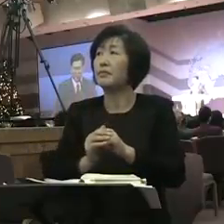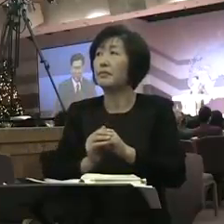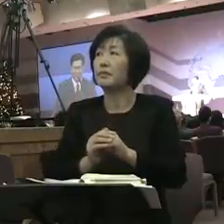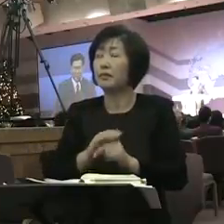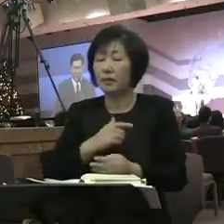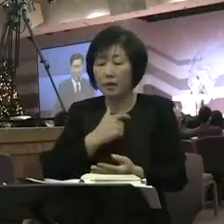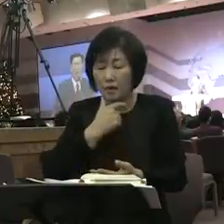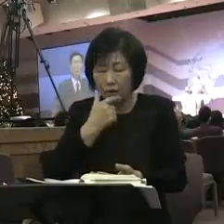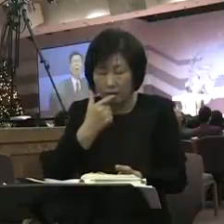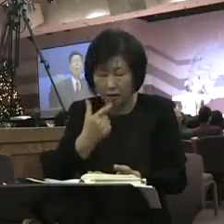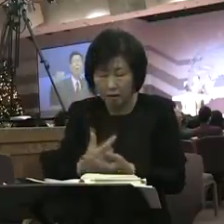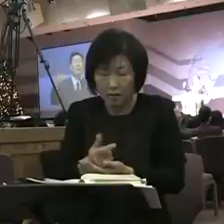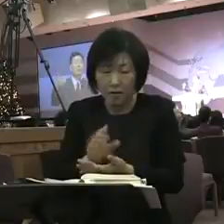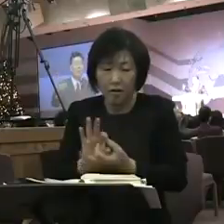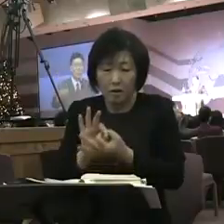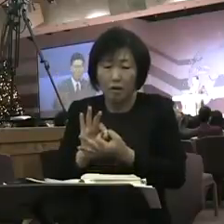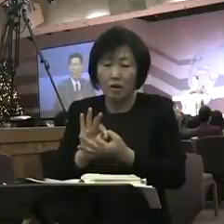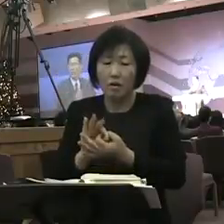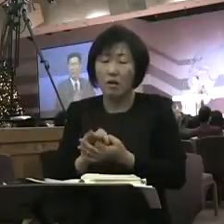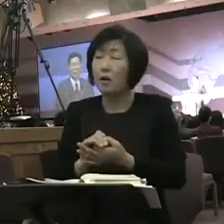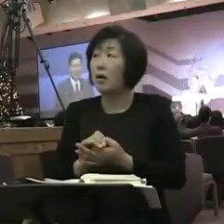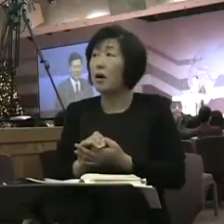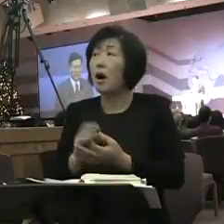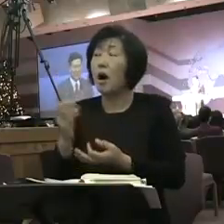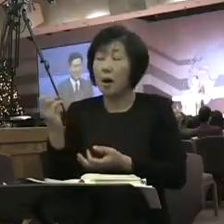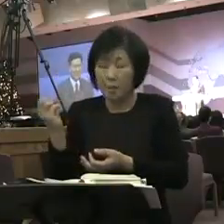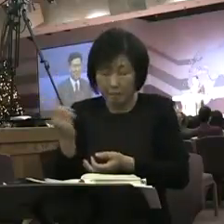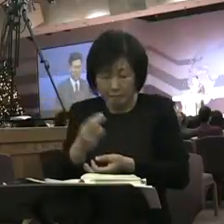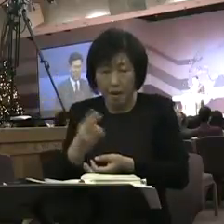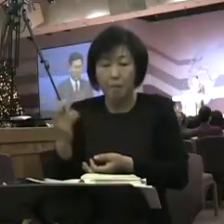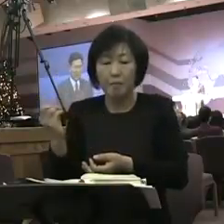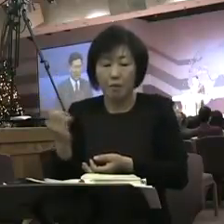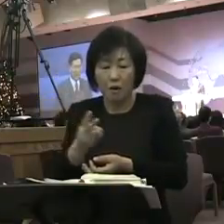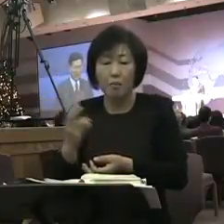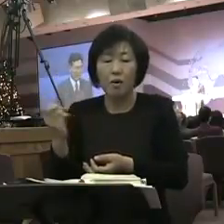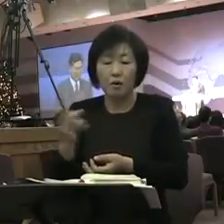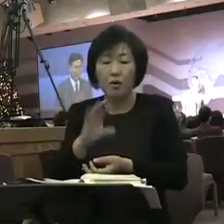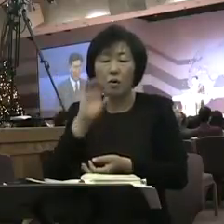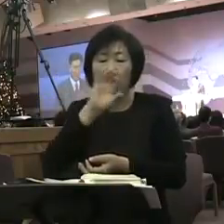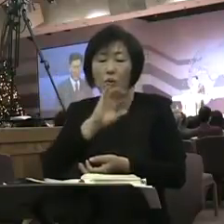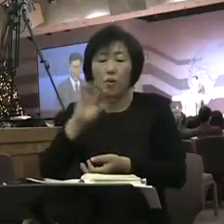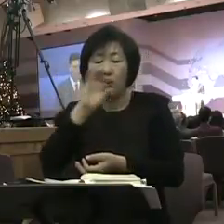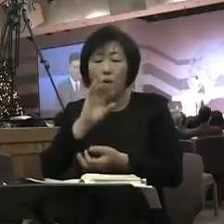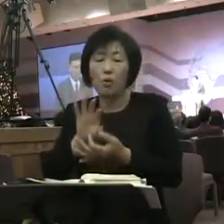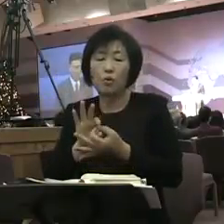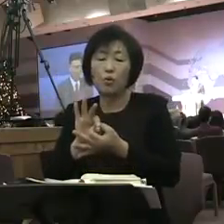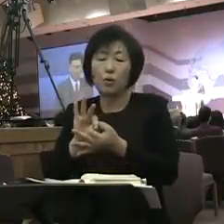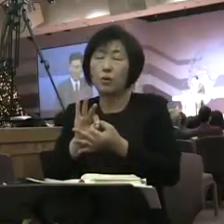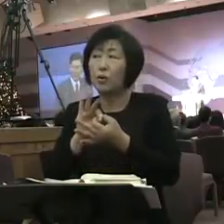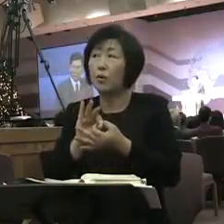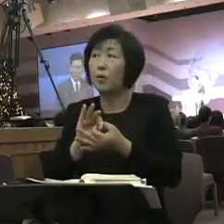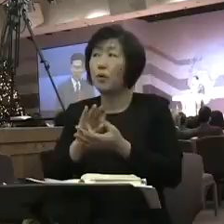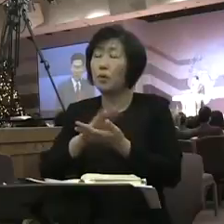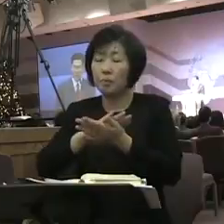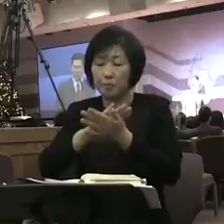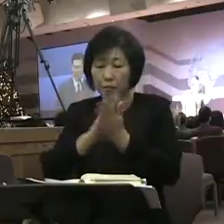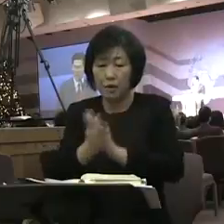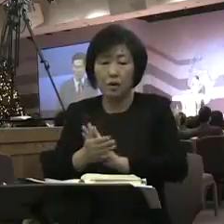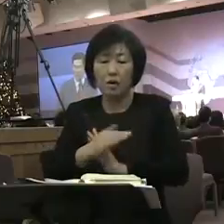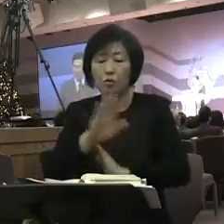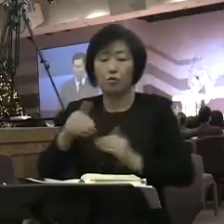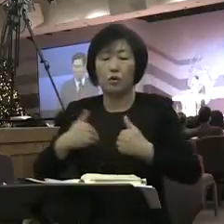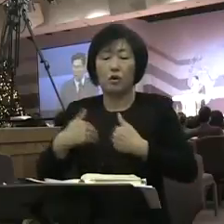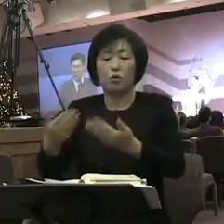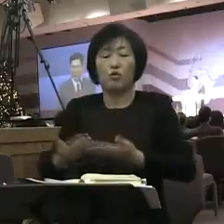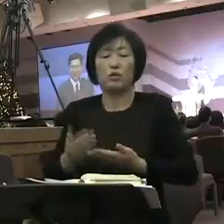통해서 이루어지는 것이 아니라 반복적인 훈련을 통해서 변화가 우리에게 주어집니다. 우리 남가주 사랑의